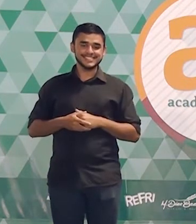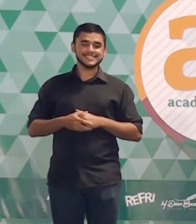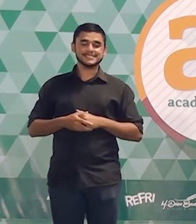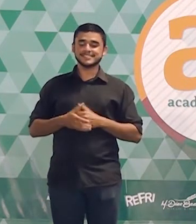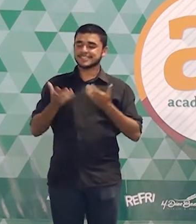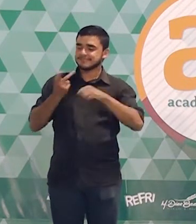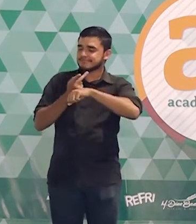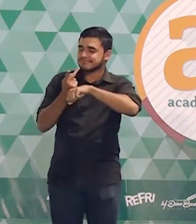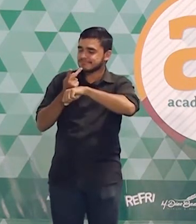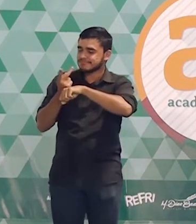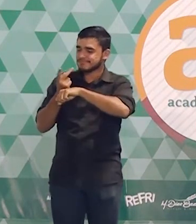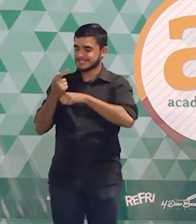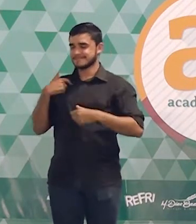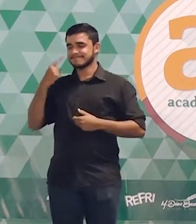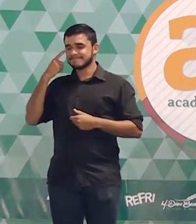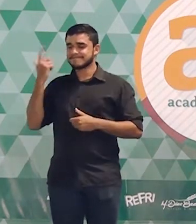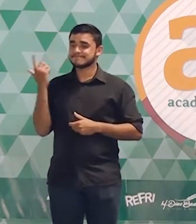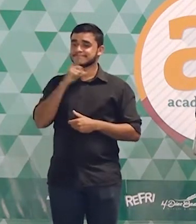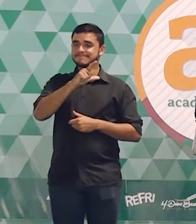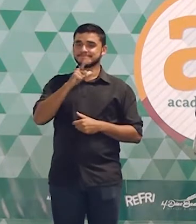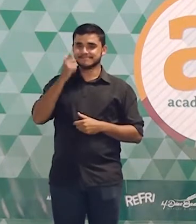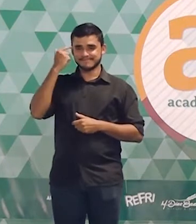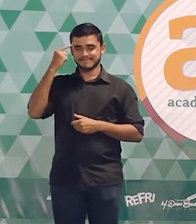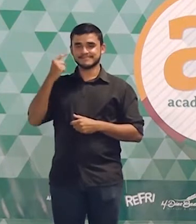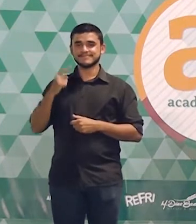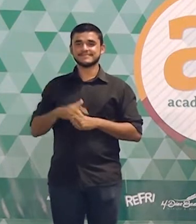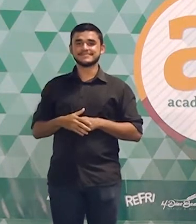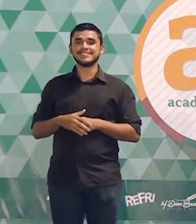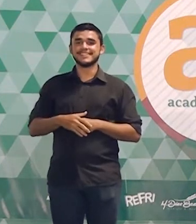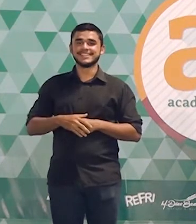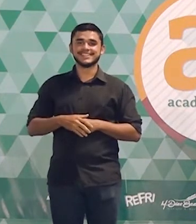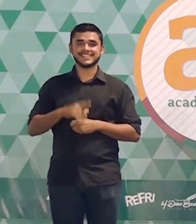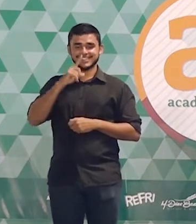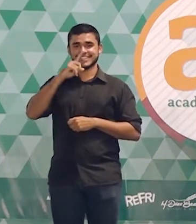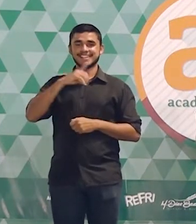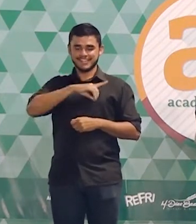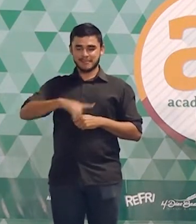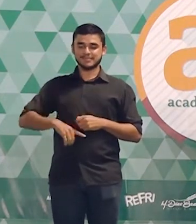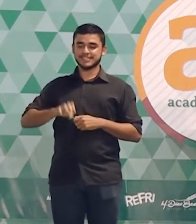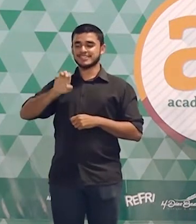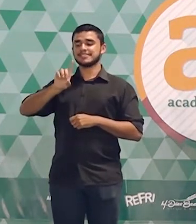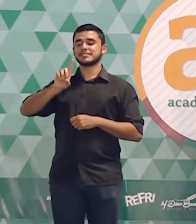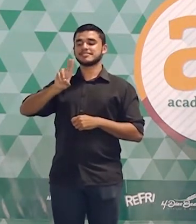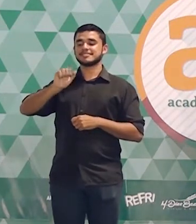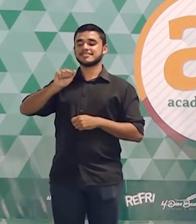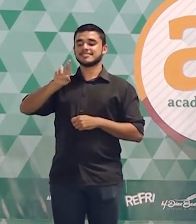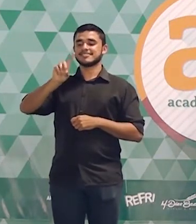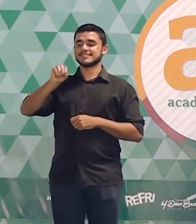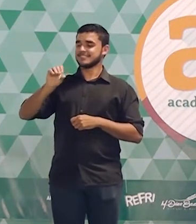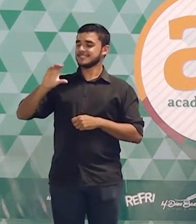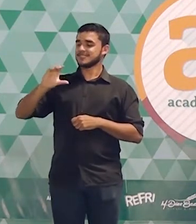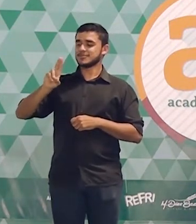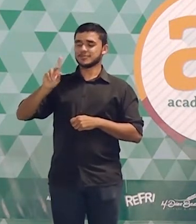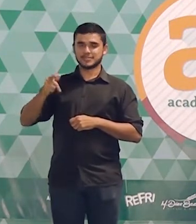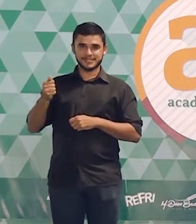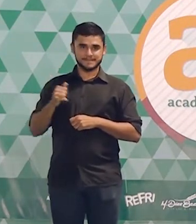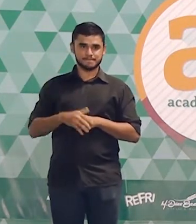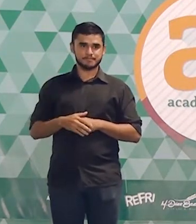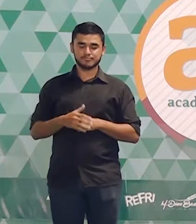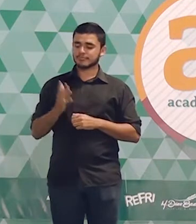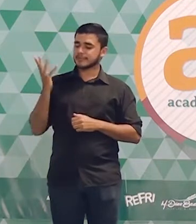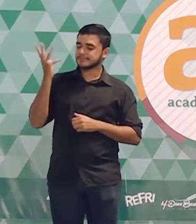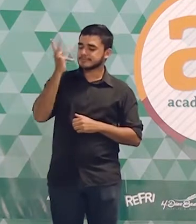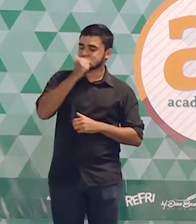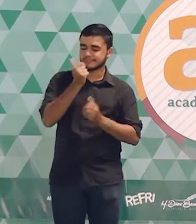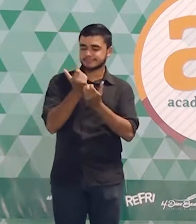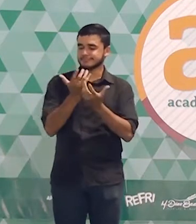te roubar. Quem foi escrever isso? O Eduardo Cunha? Peraí. As mais belas flores. Que coisa!